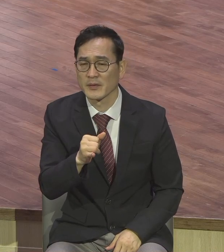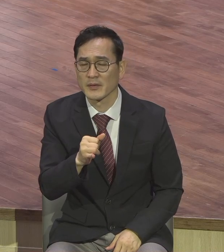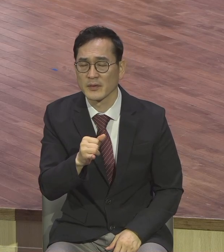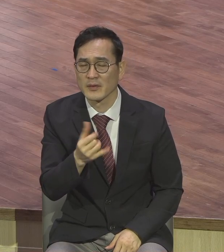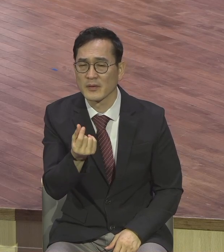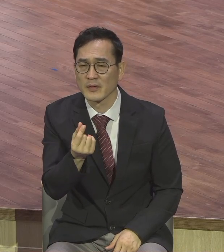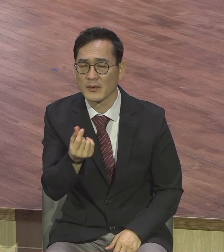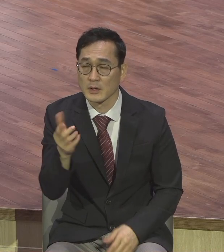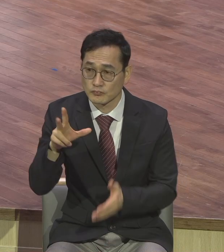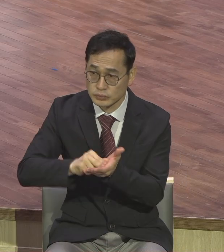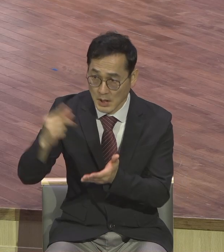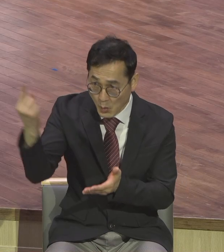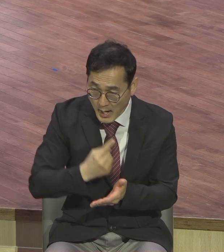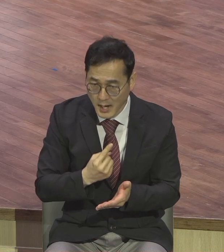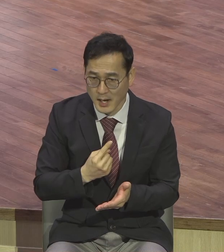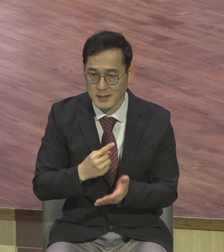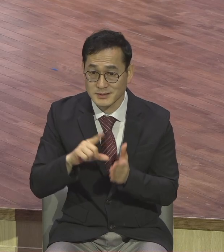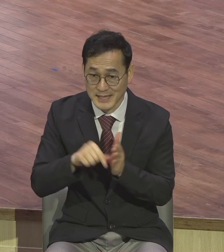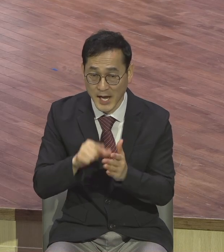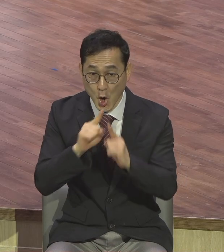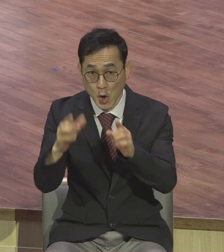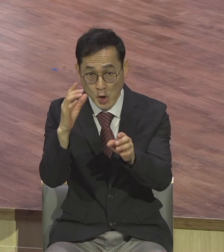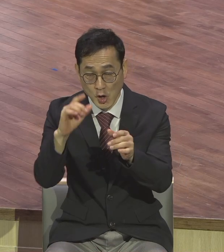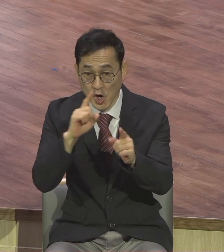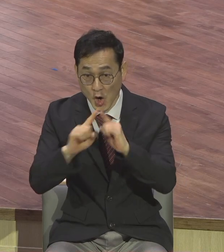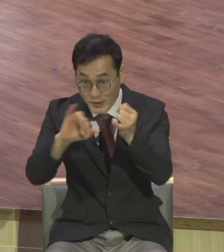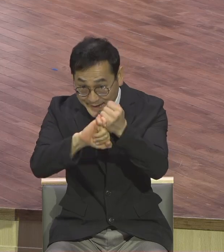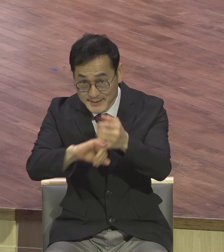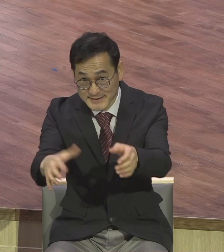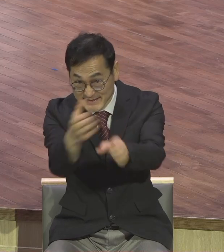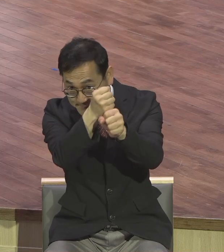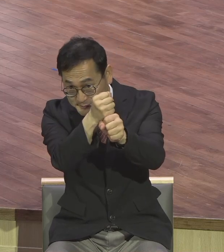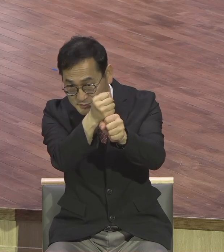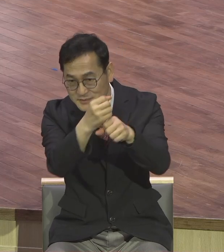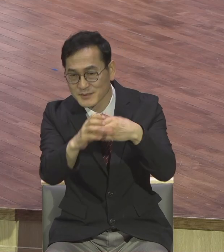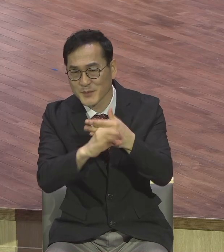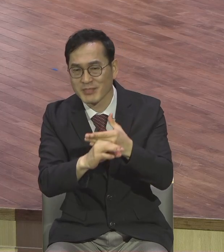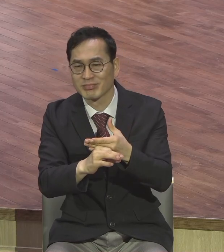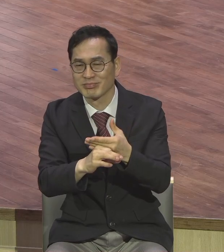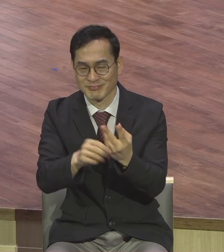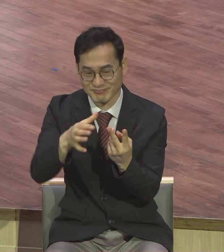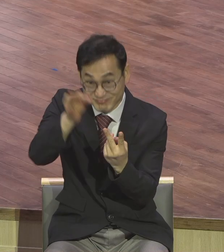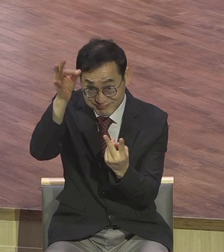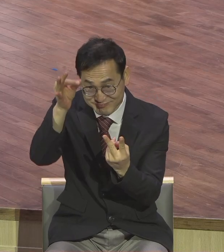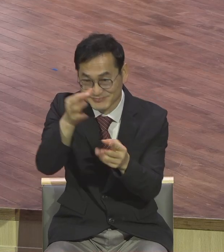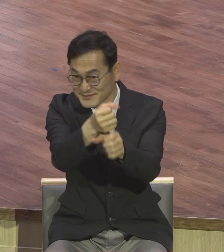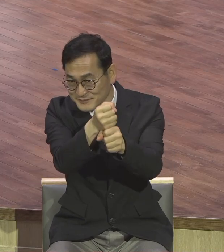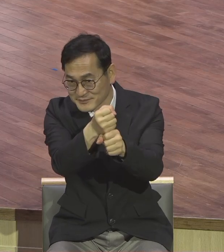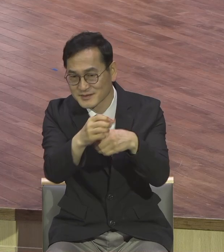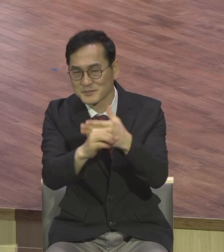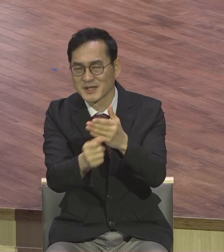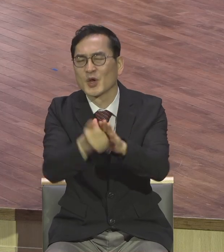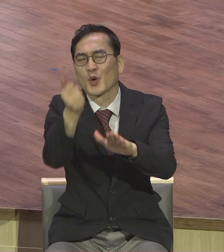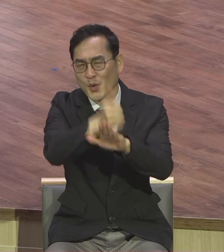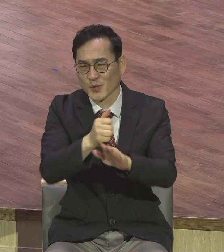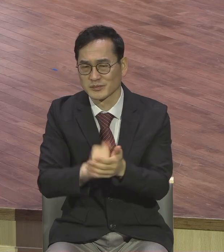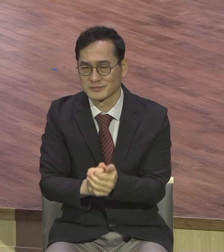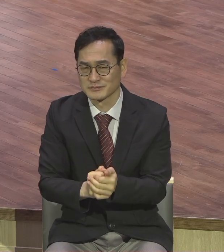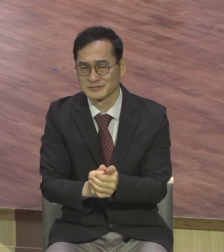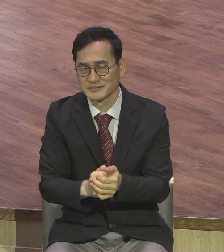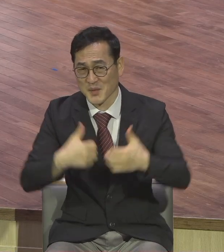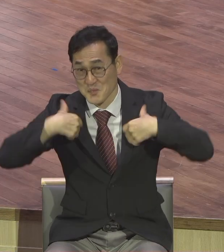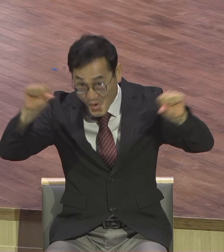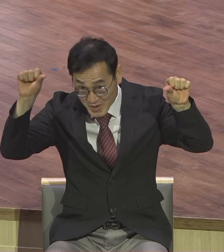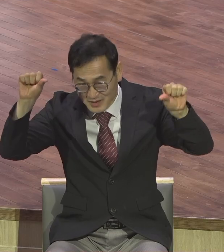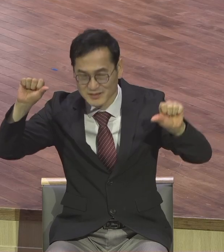때 내가 언약을 잡으면 인생 작품이 될 것이고 놓치면 처참한